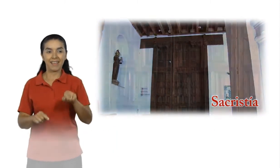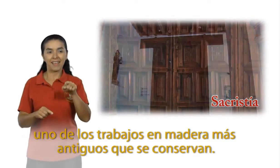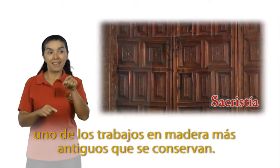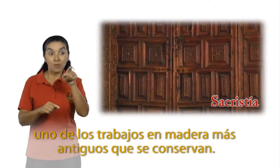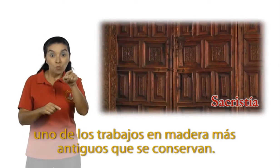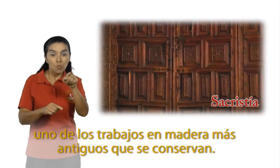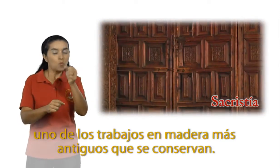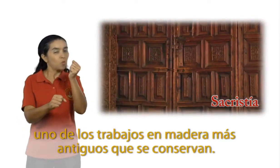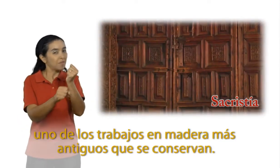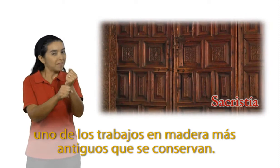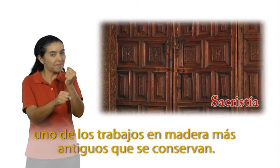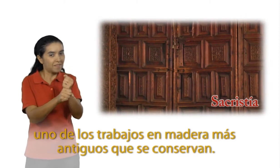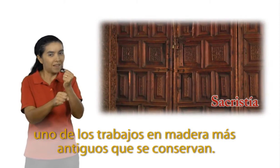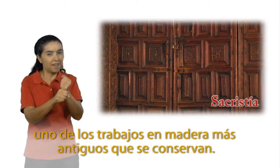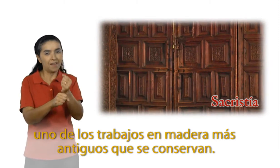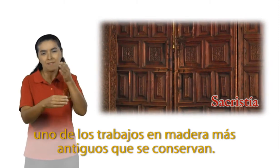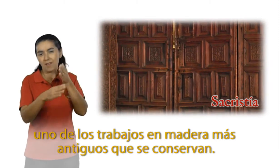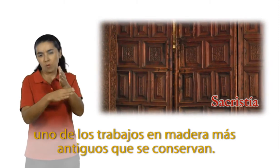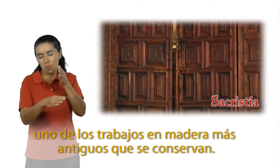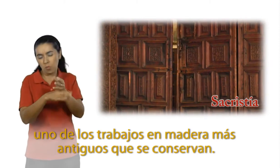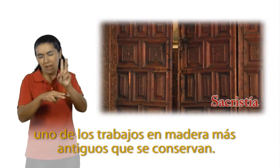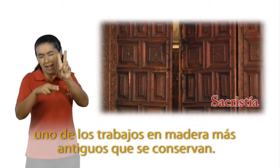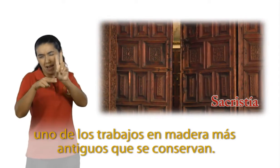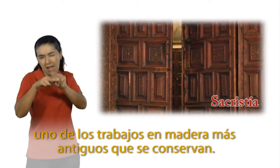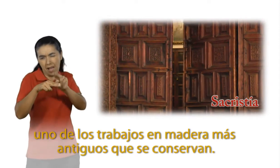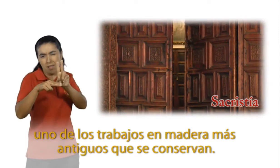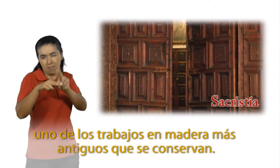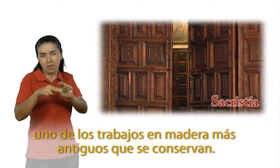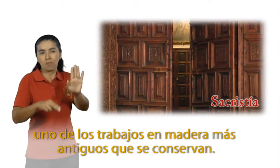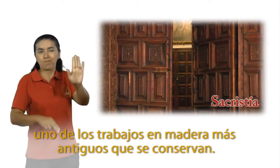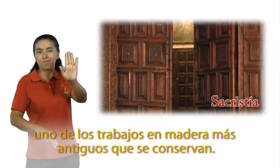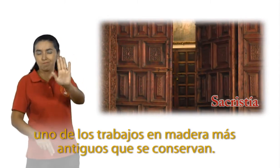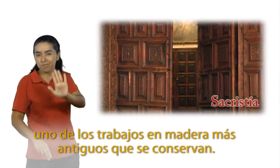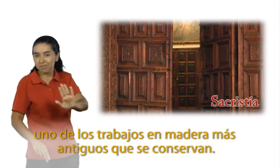Uno de los trabajos en madera más antiguos que se conservan.